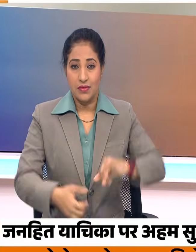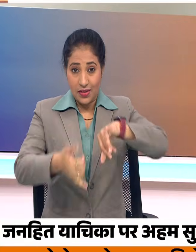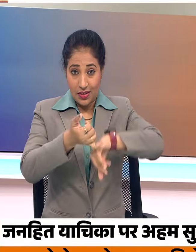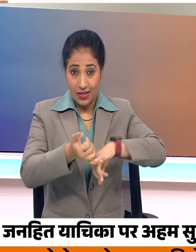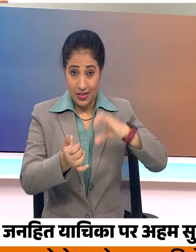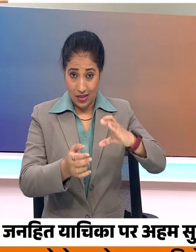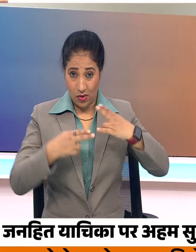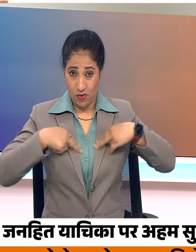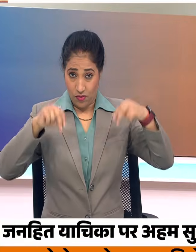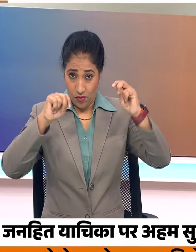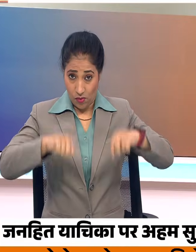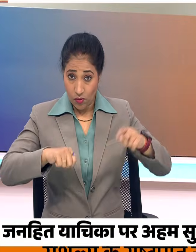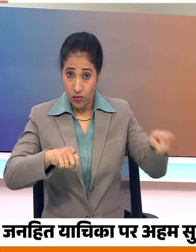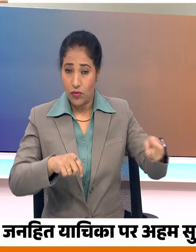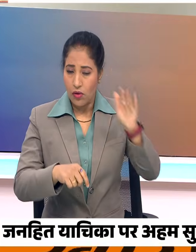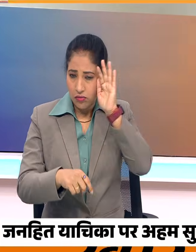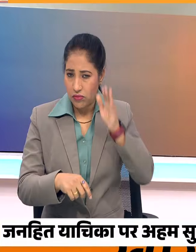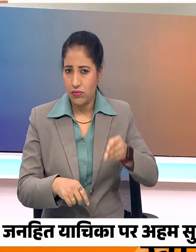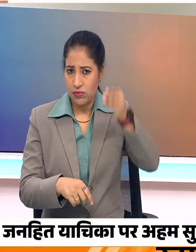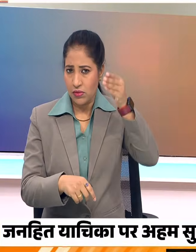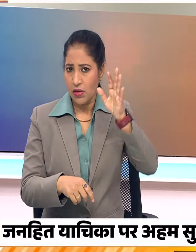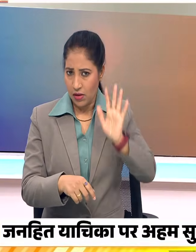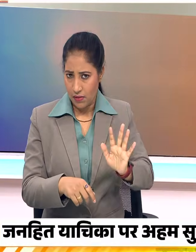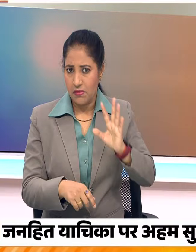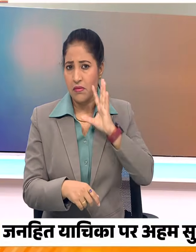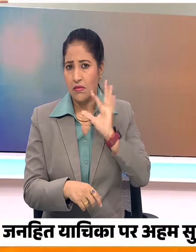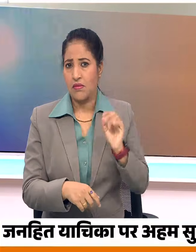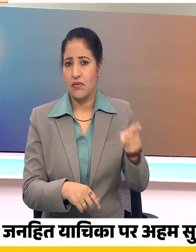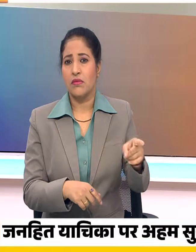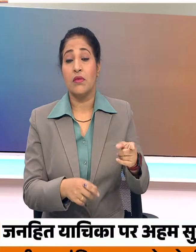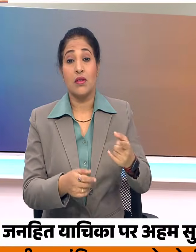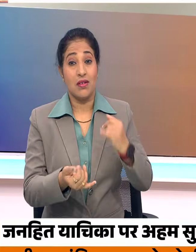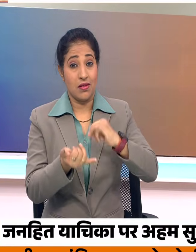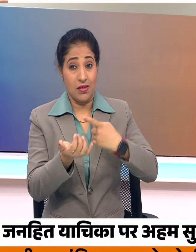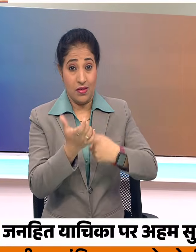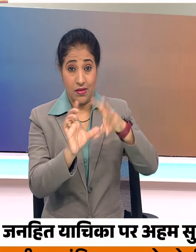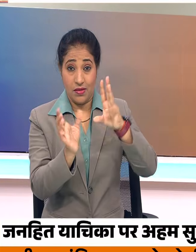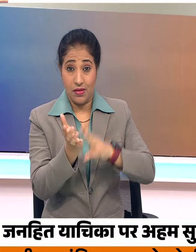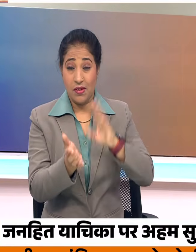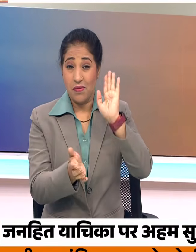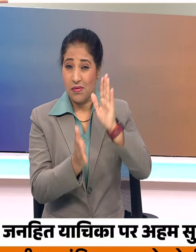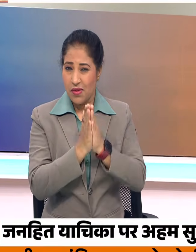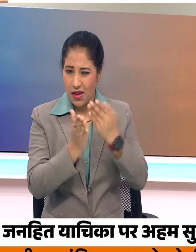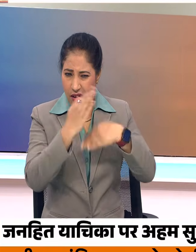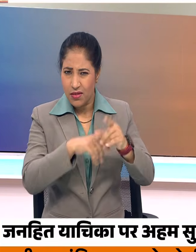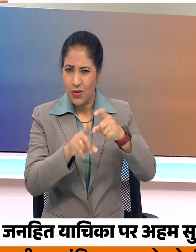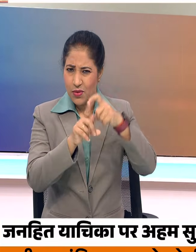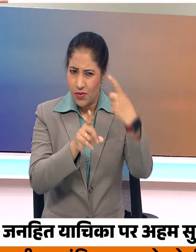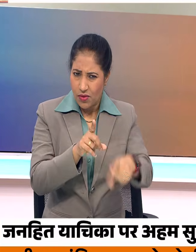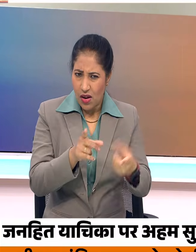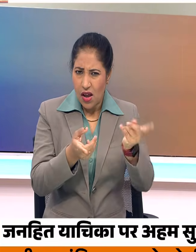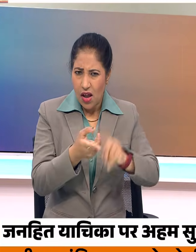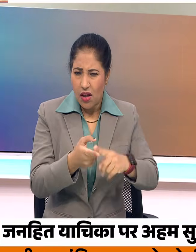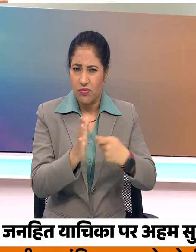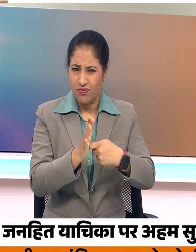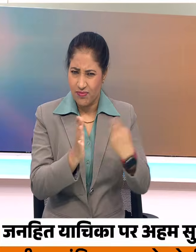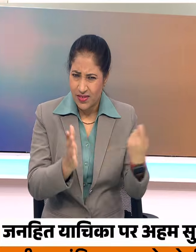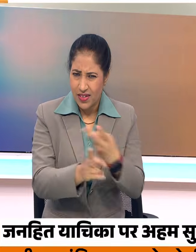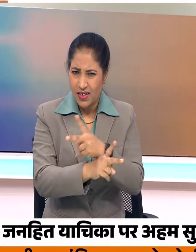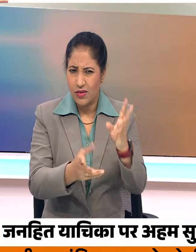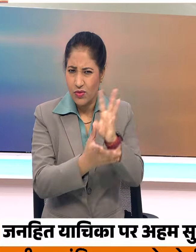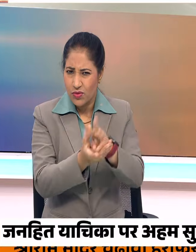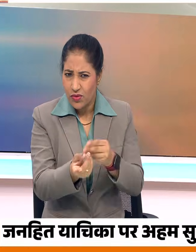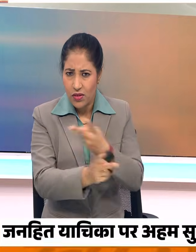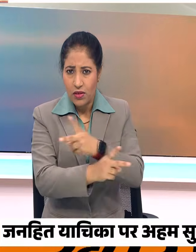सुप्रीम कोर्ट में जनहित याचिका पर अहम सुनवाई। श्री राम मंदिर दान राशि में कथित गड़बड़ी मामले में पूरी और